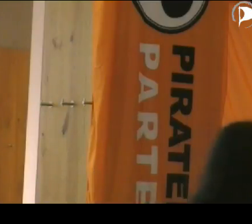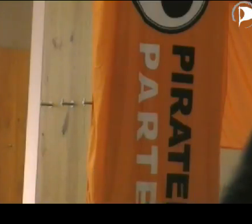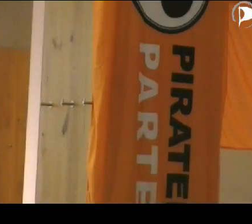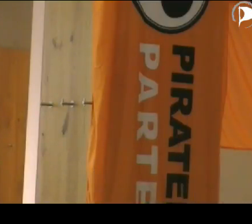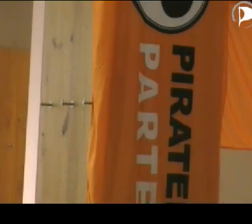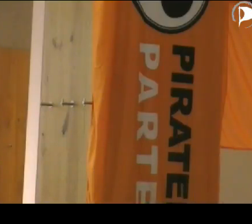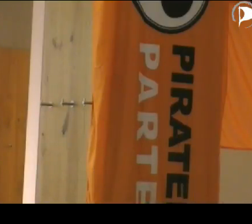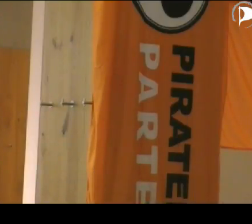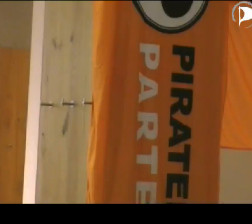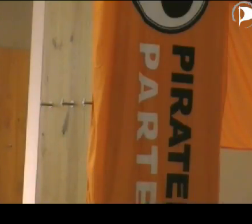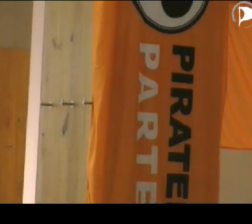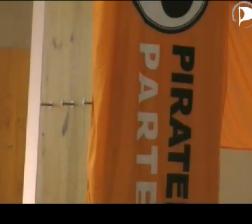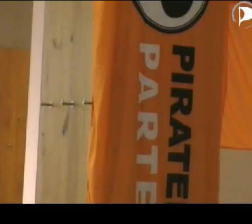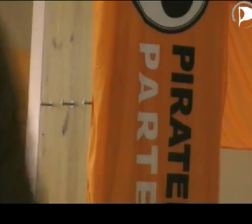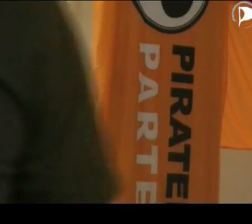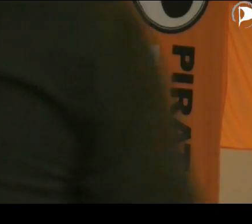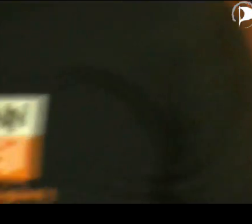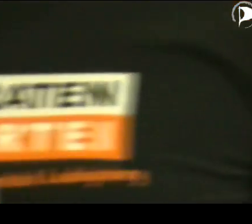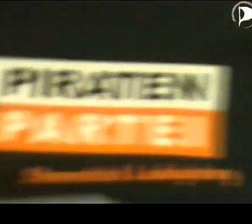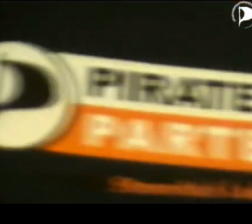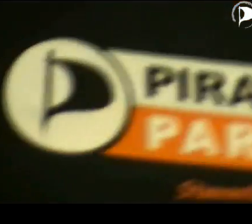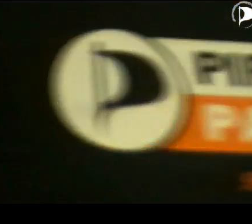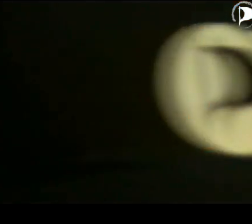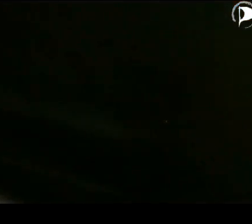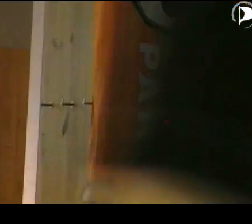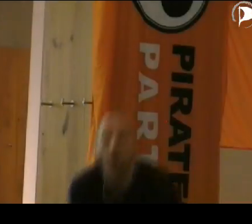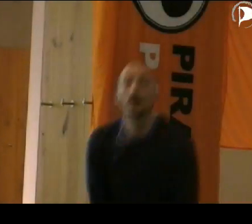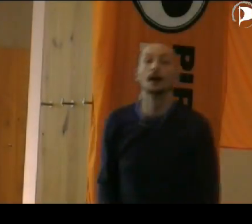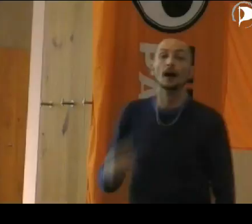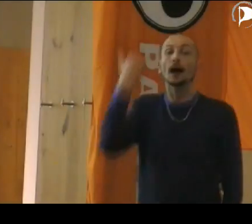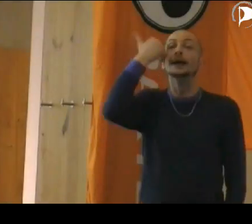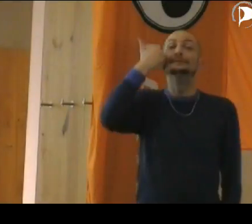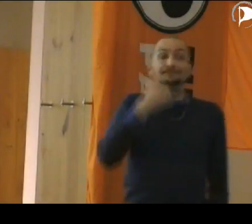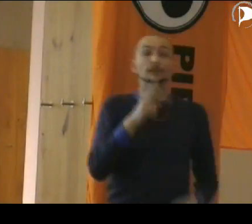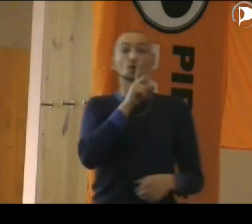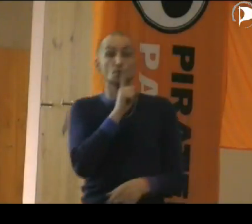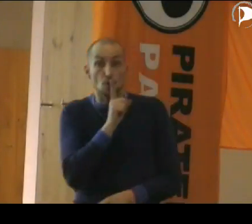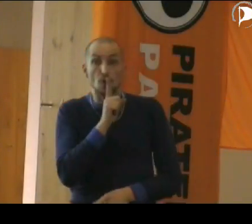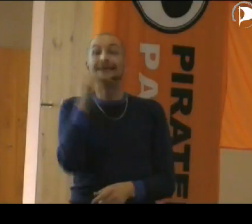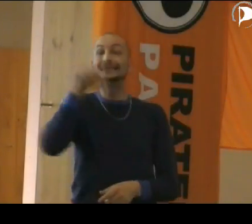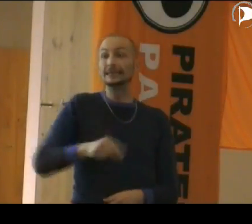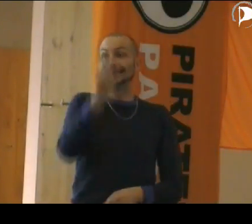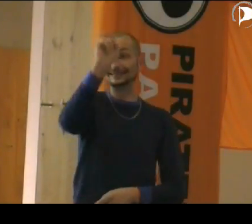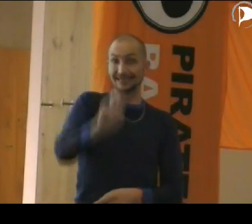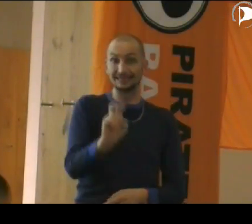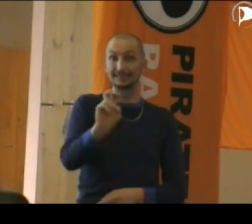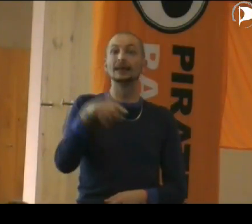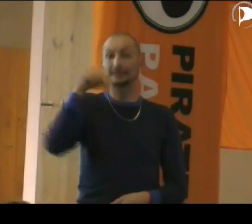also kommt es zur verkündung des wahlergebnisses bitte ruhe einstellen saal und wie viel